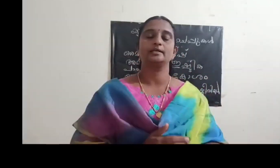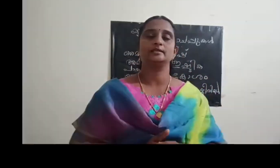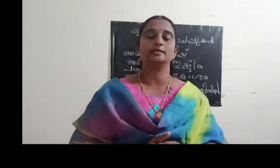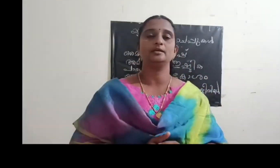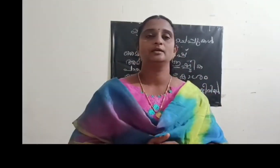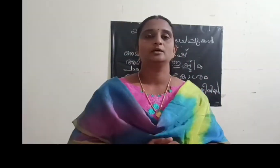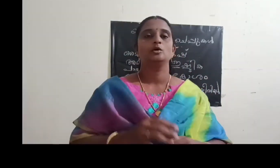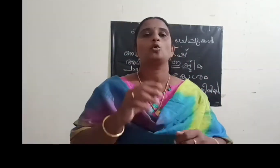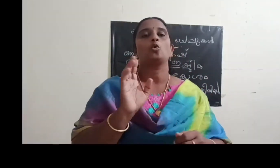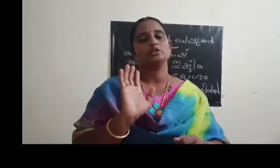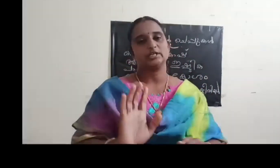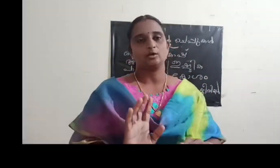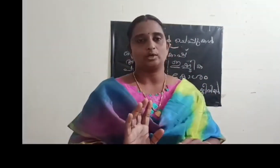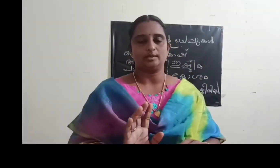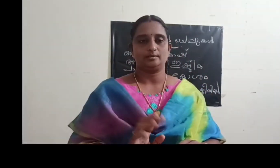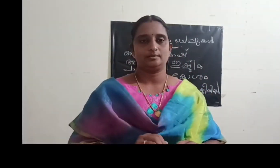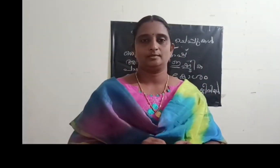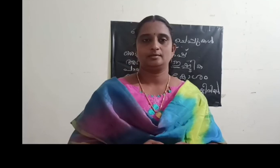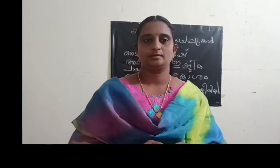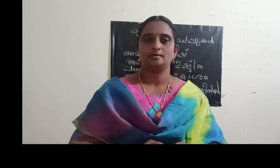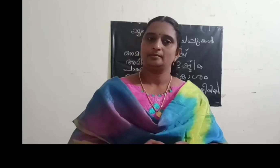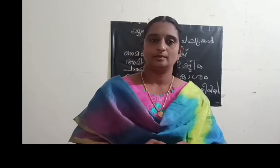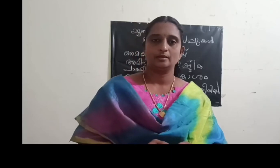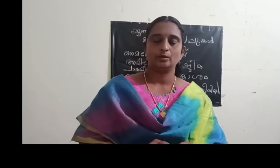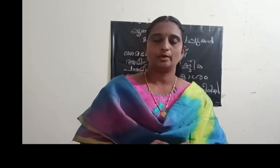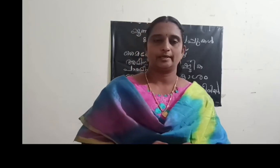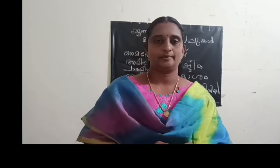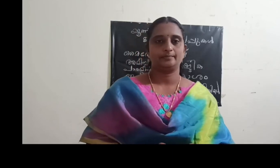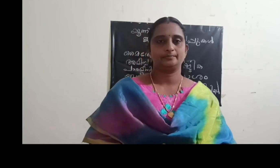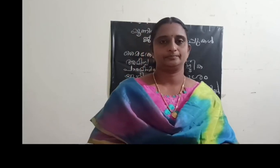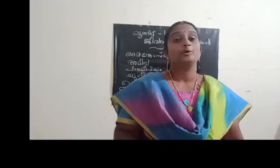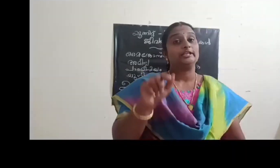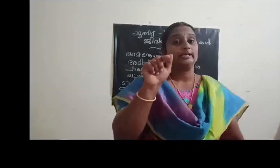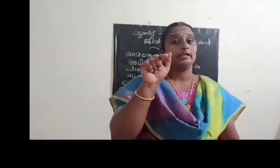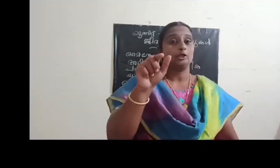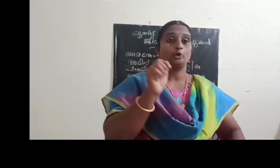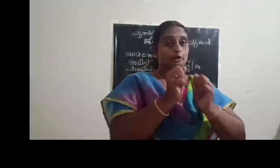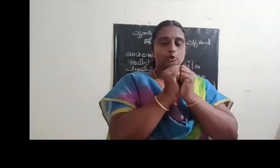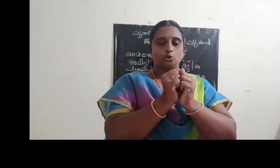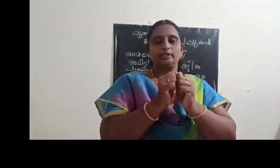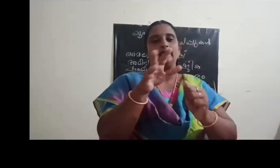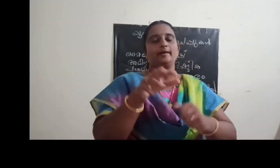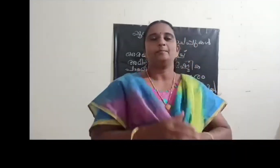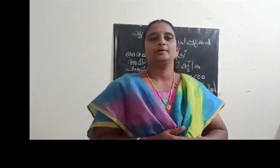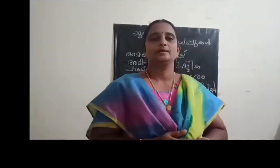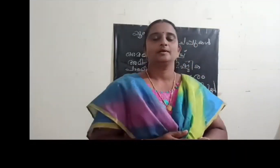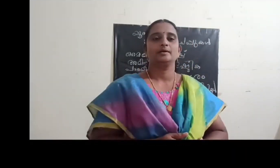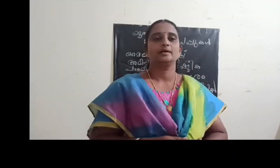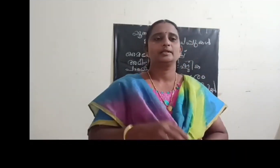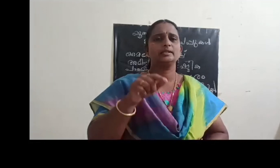ഉണ്ടാക്കിയിരിക്കുന്നത് കോശങ്ങൾ കൊണ്ടാണ് ഓക്കെ അപ്പോ ഇനി ഞാൻ നിങ്ങൾക്കൊരു ജോലി തരാം